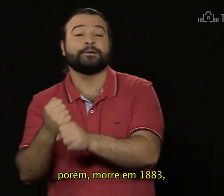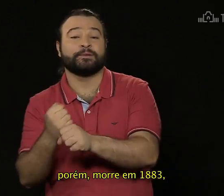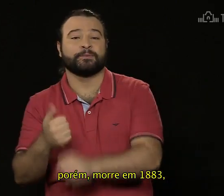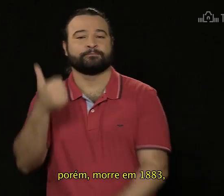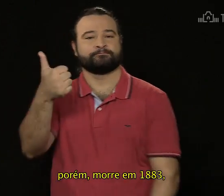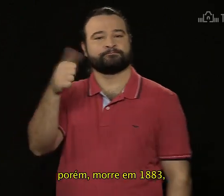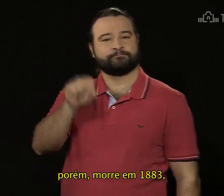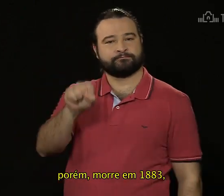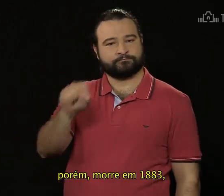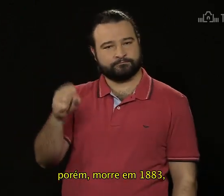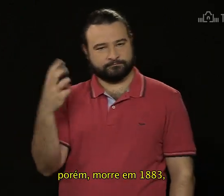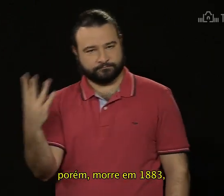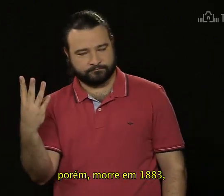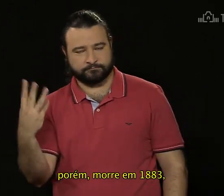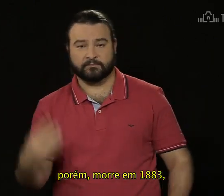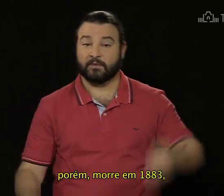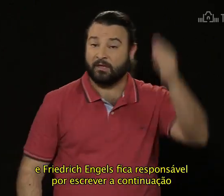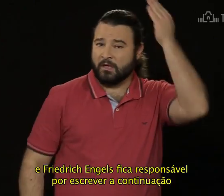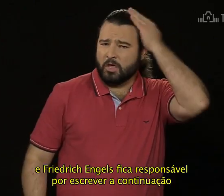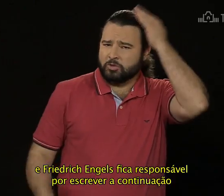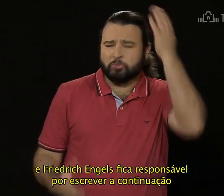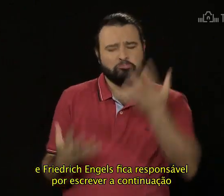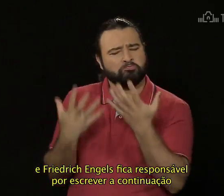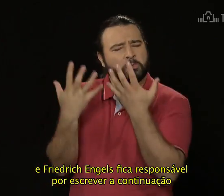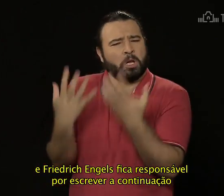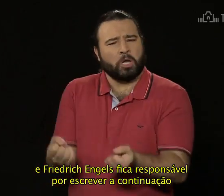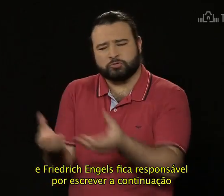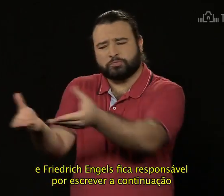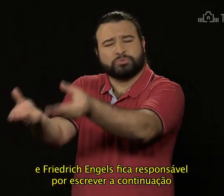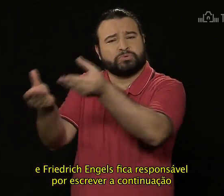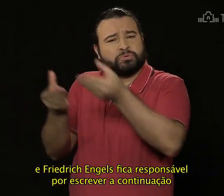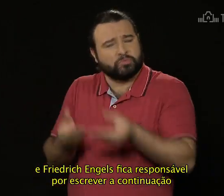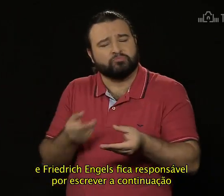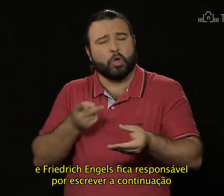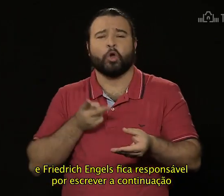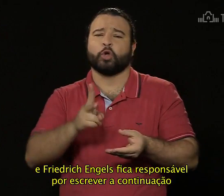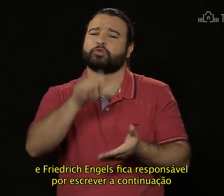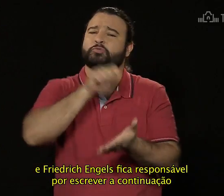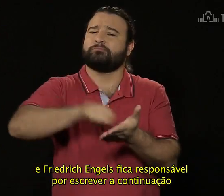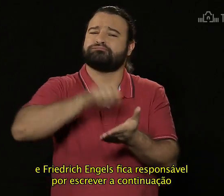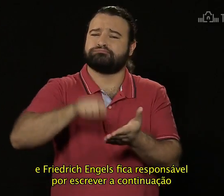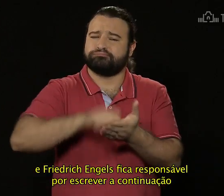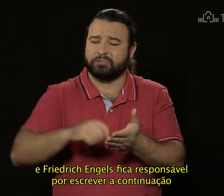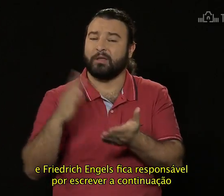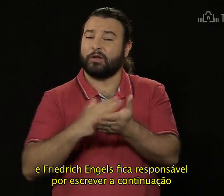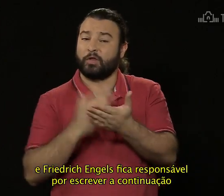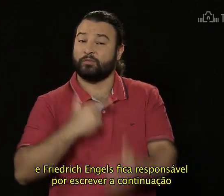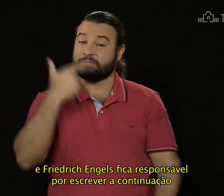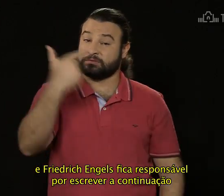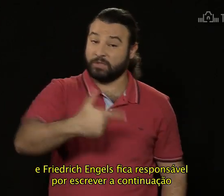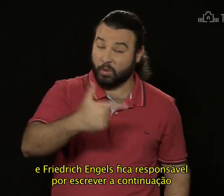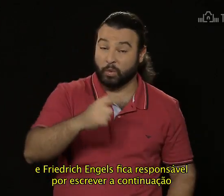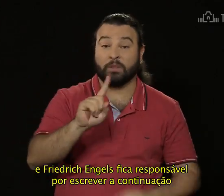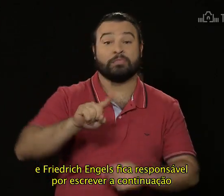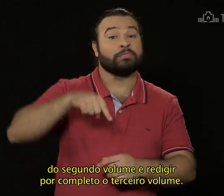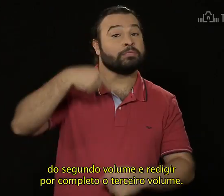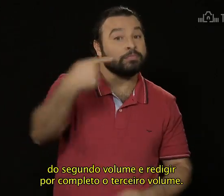1883 e Friedrich Engels fica responsável por escrever a continuação do segundo